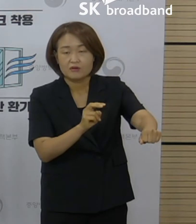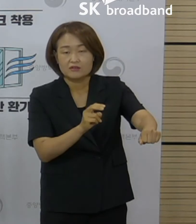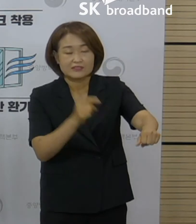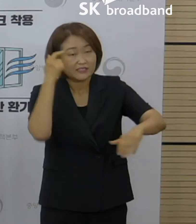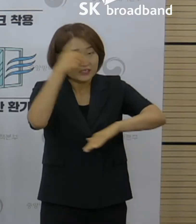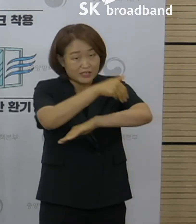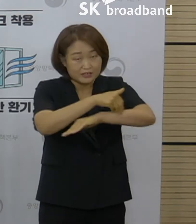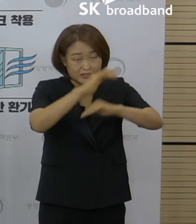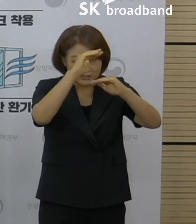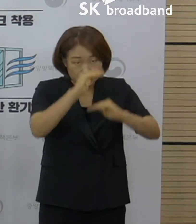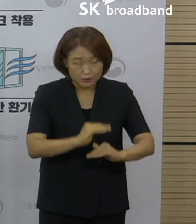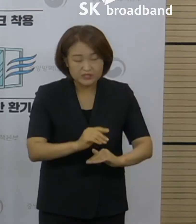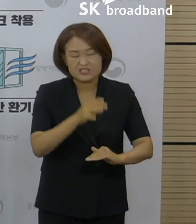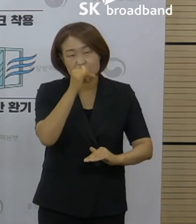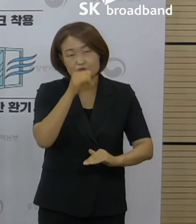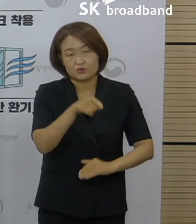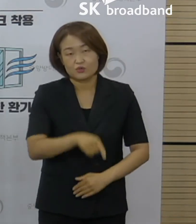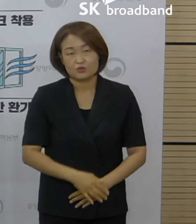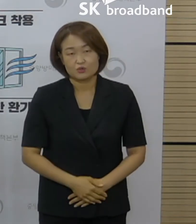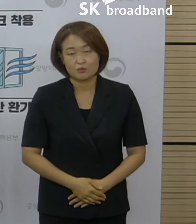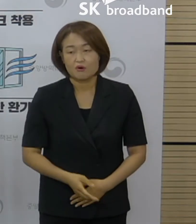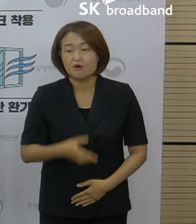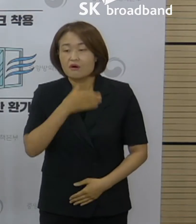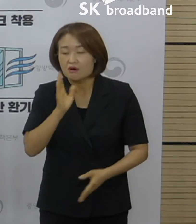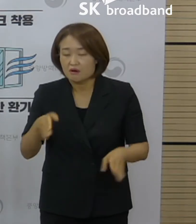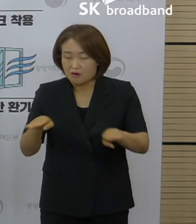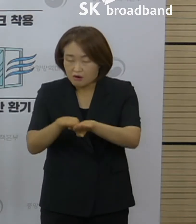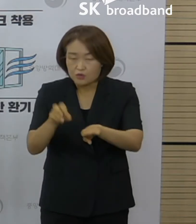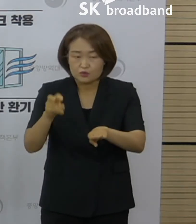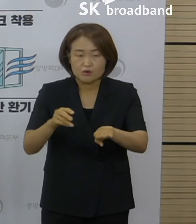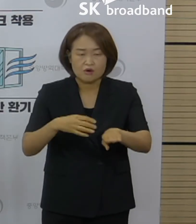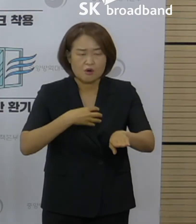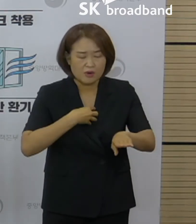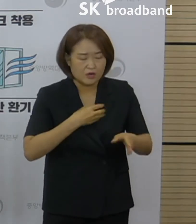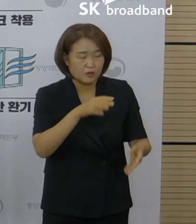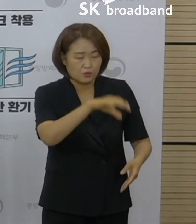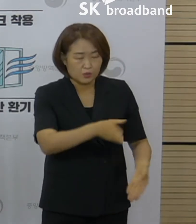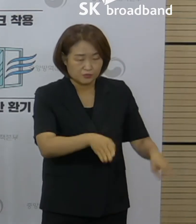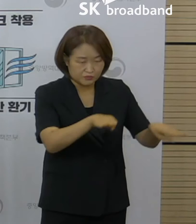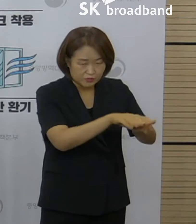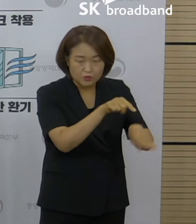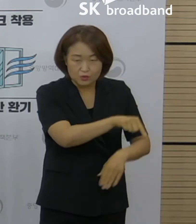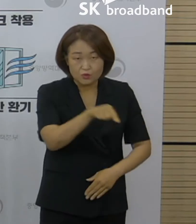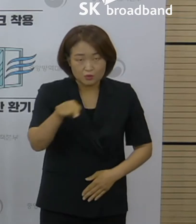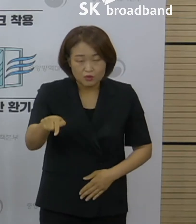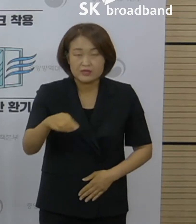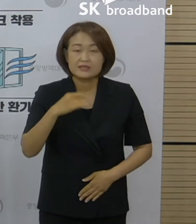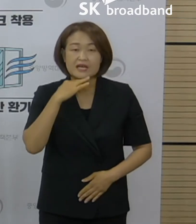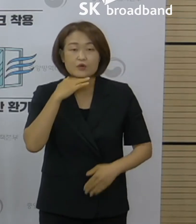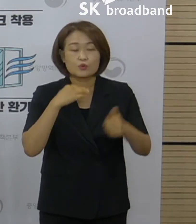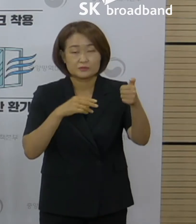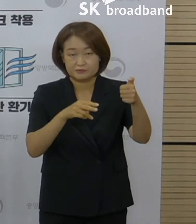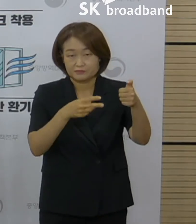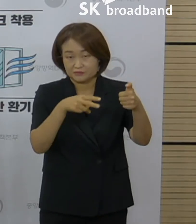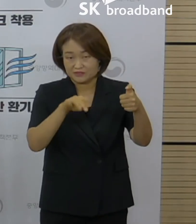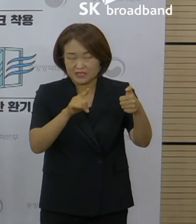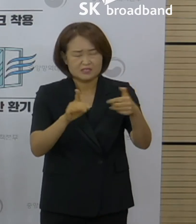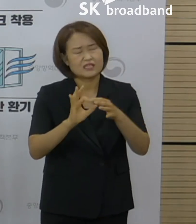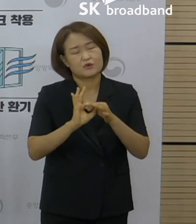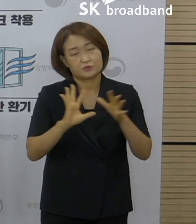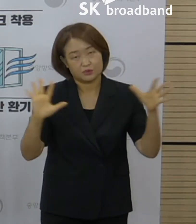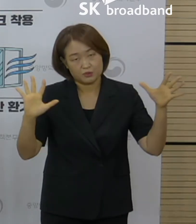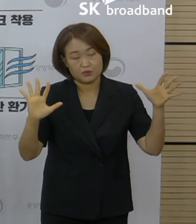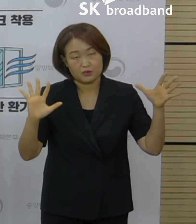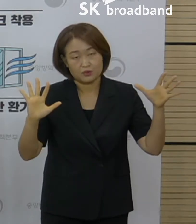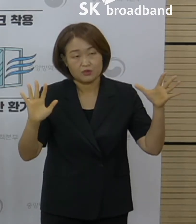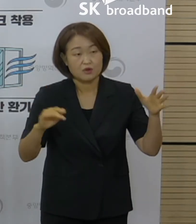내소 접종자, 또 요양시설, 취약시설 등 나와 있습니다. 이들은 50세 기준과 상관없이